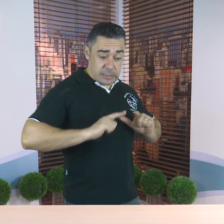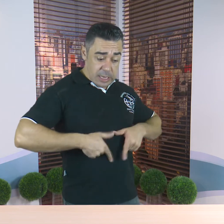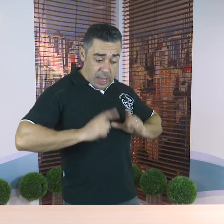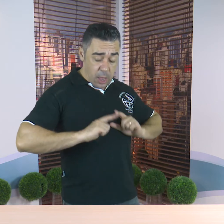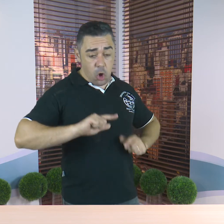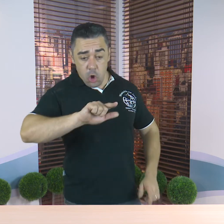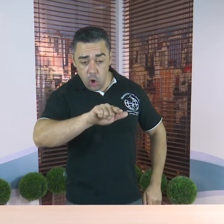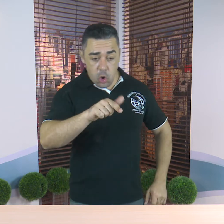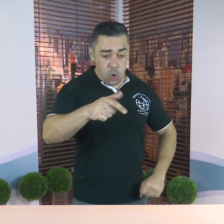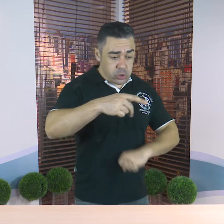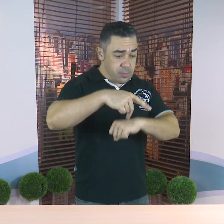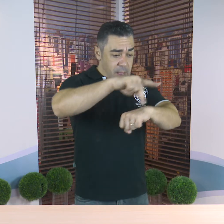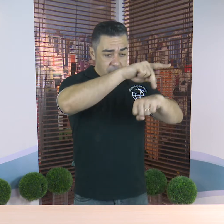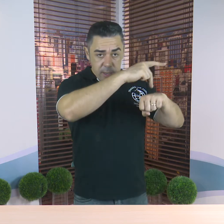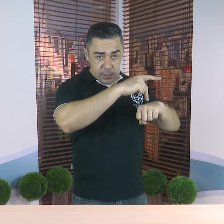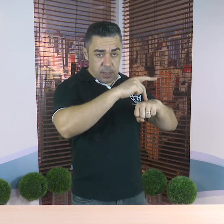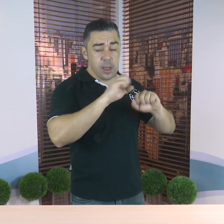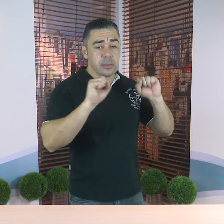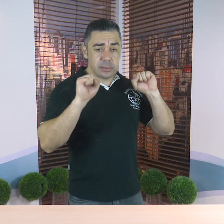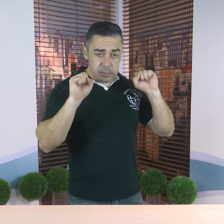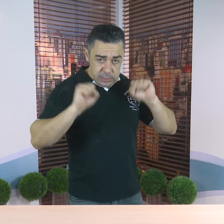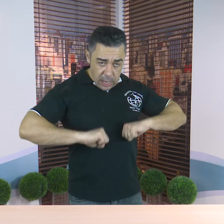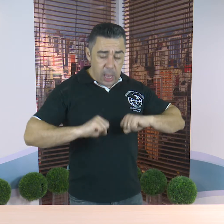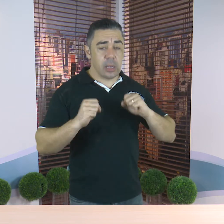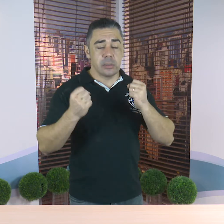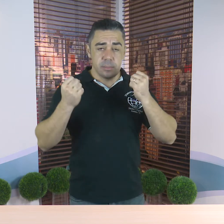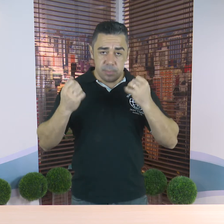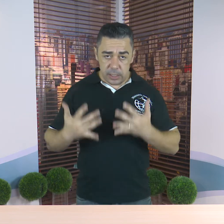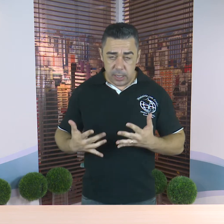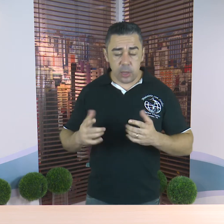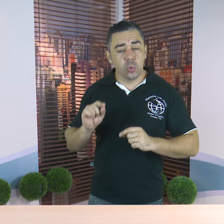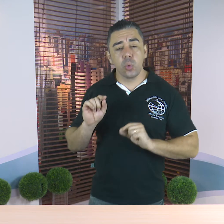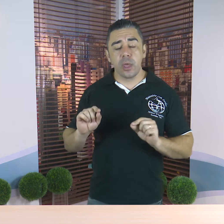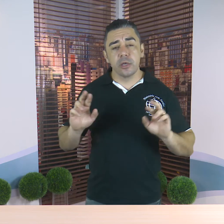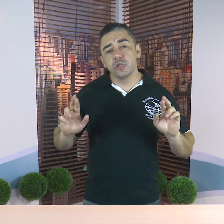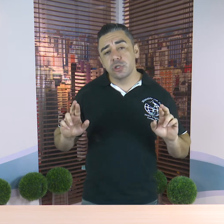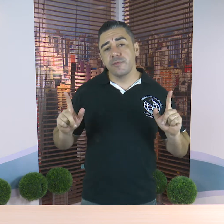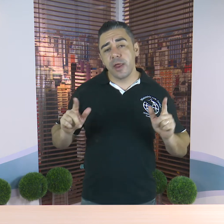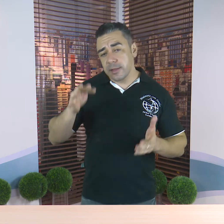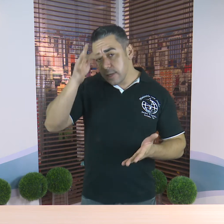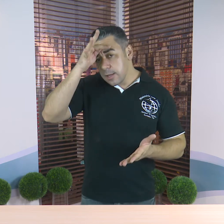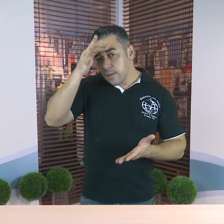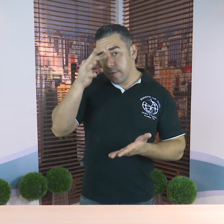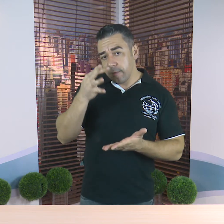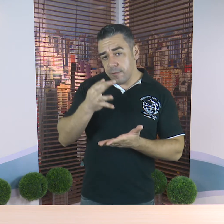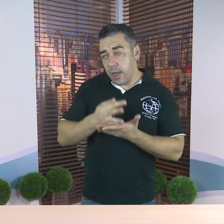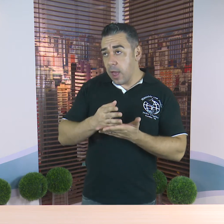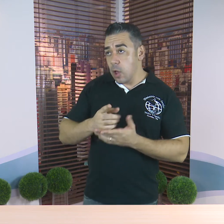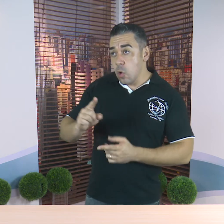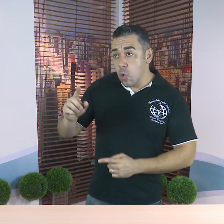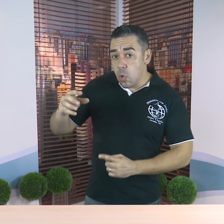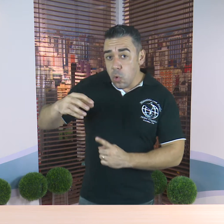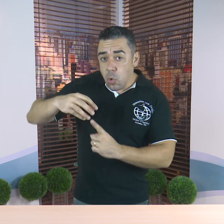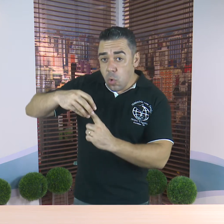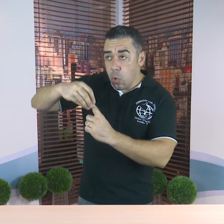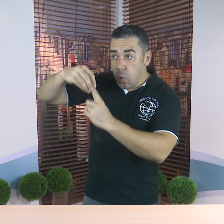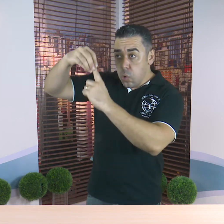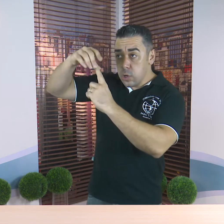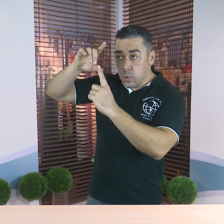povos vizinhos pode ser explicada pelo contraste entre uma fé monoteísta vivida pelos hebreus e